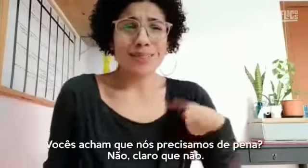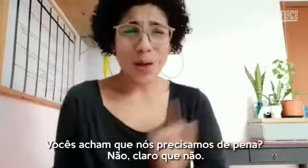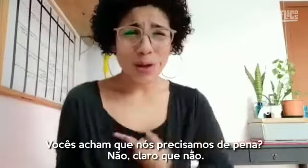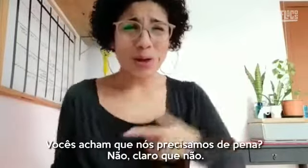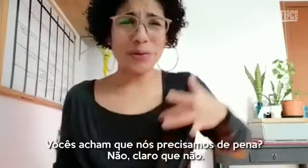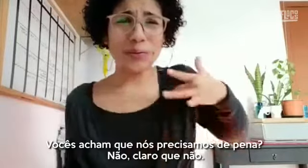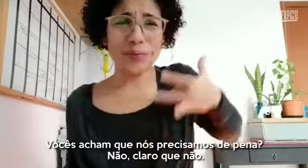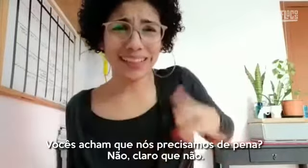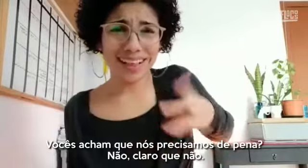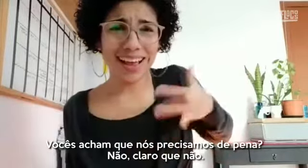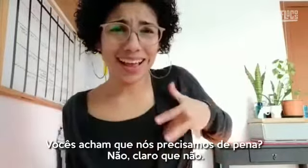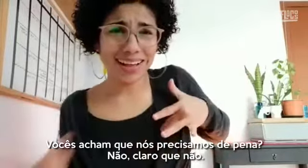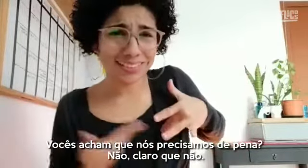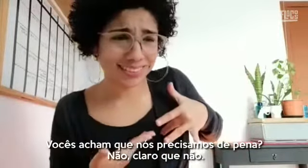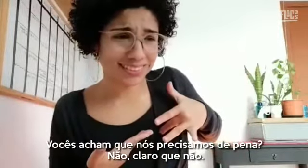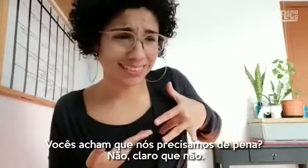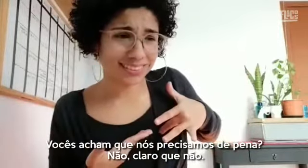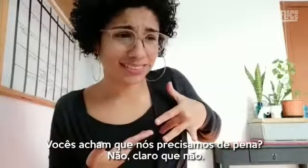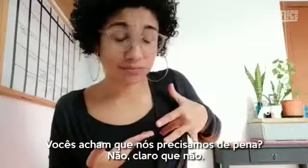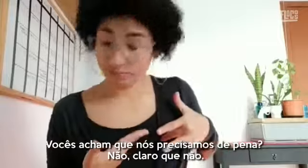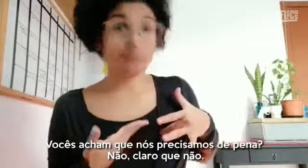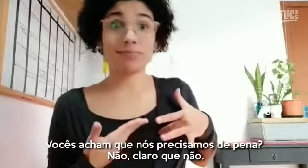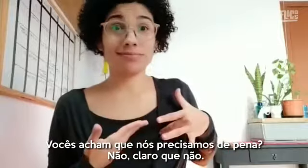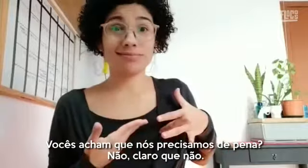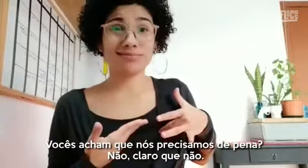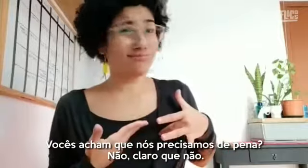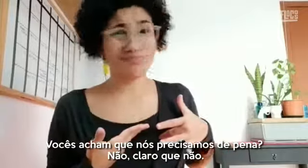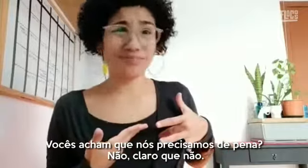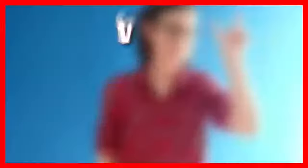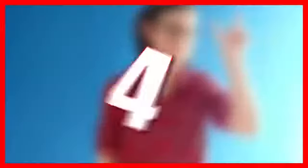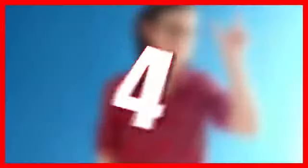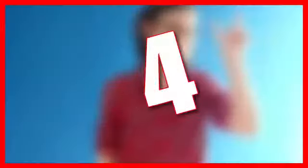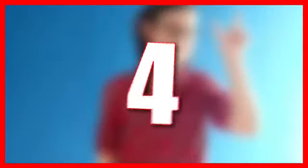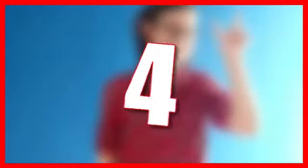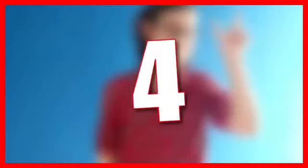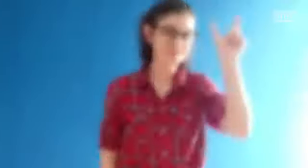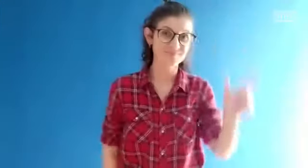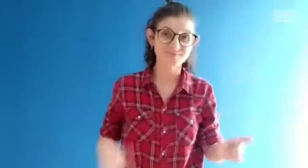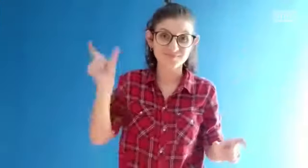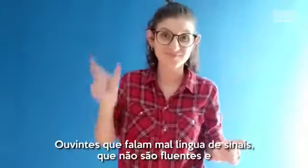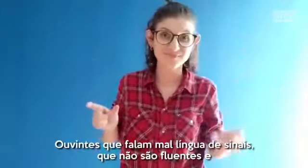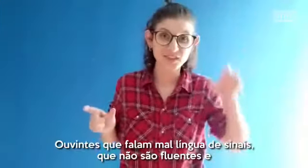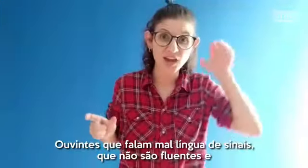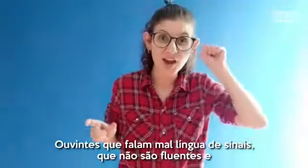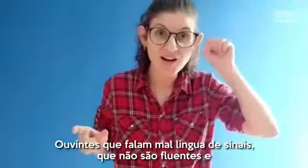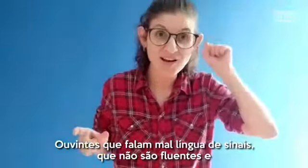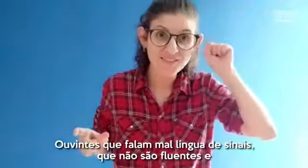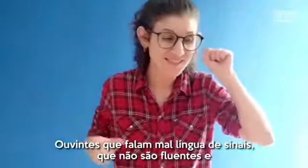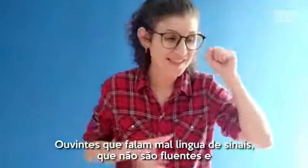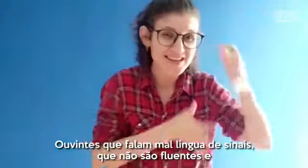Vocês acham que nós precisamos de pena? Não, claro que não. Número 4. Ouvintes que falam